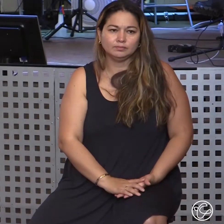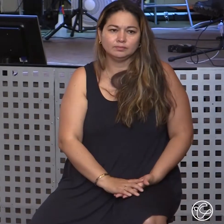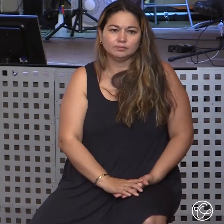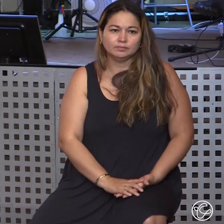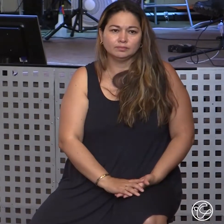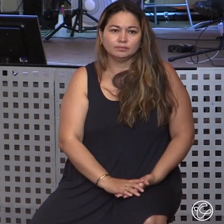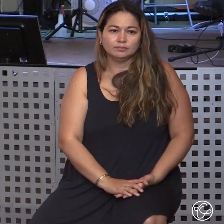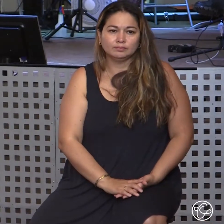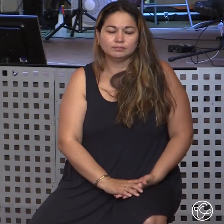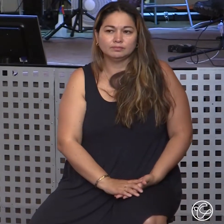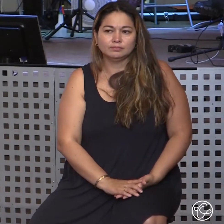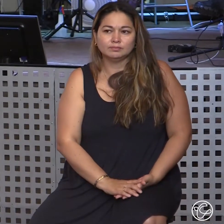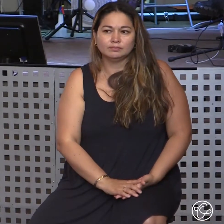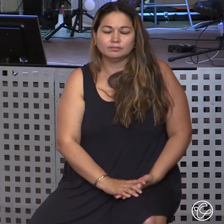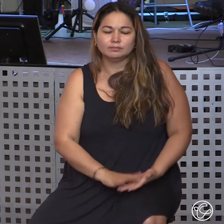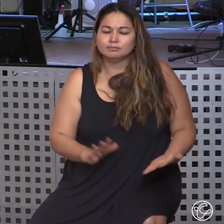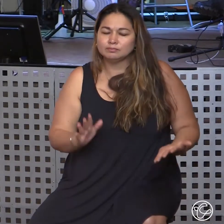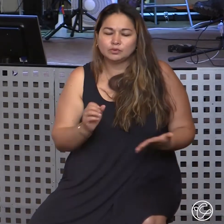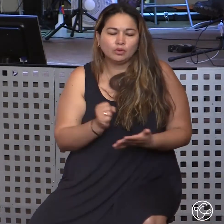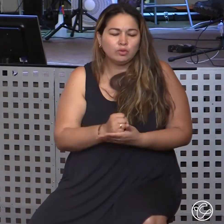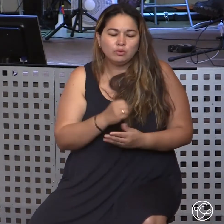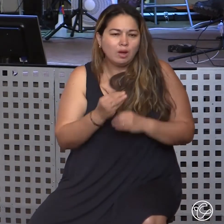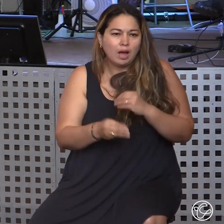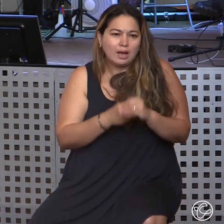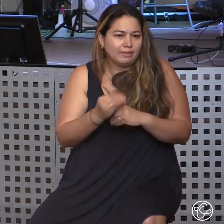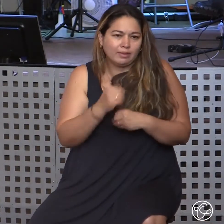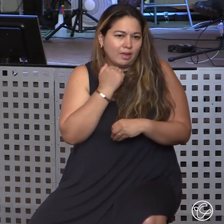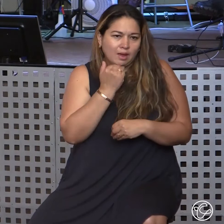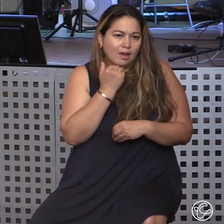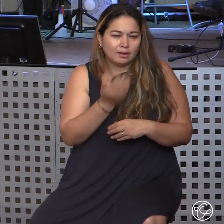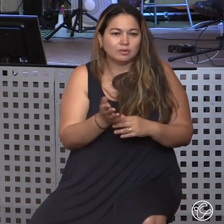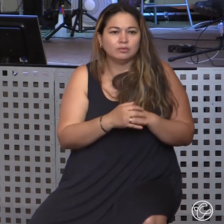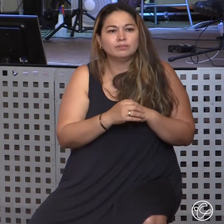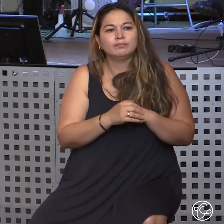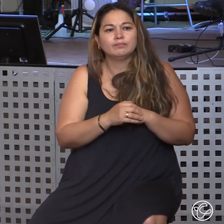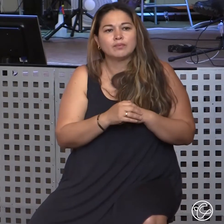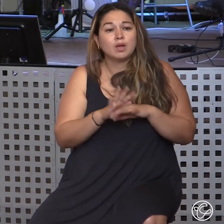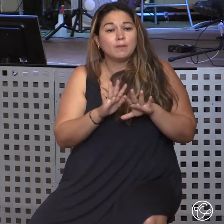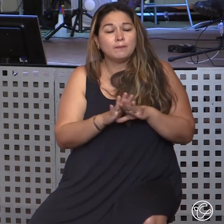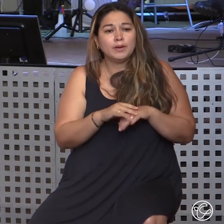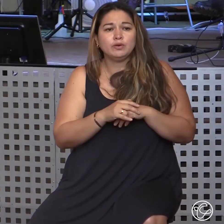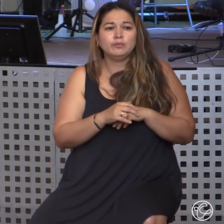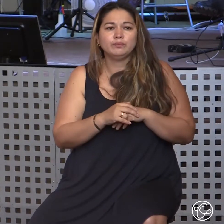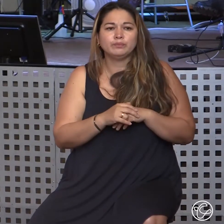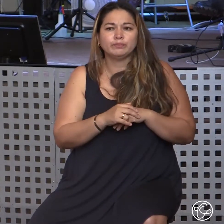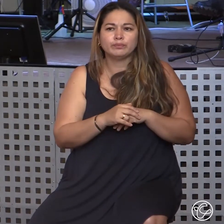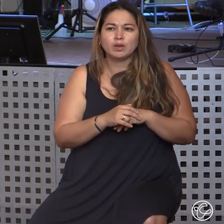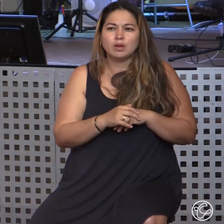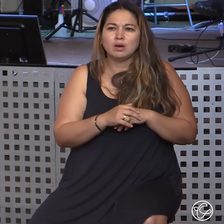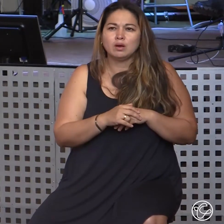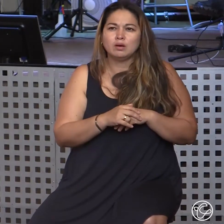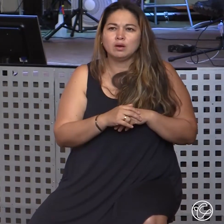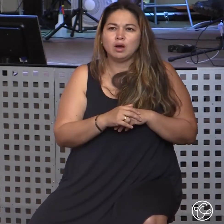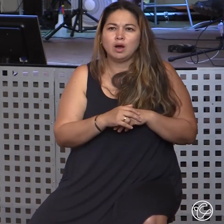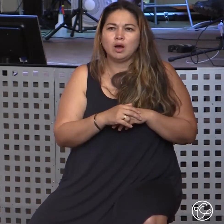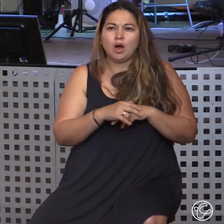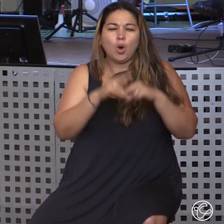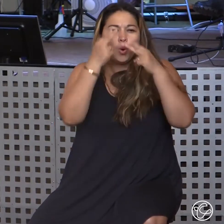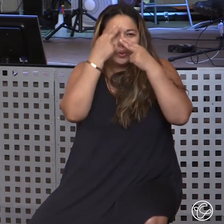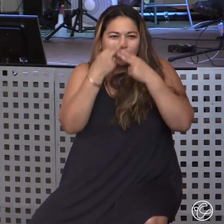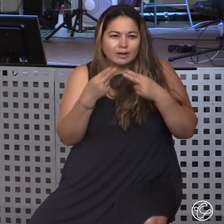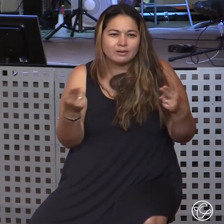mueves. Si no, nadie se queda ahí. Tengo que hacer no sé cuánto, tengo que no sé cuánto. Tienes una